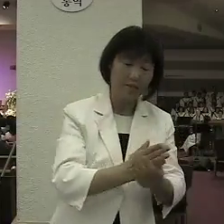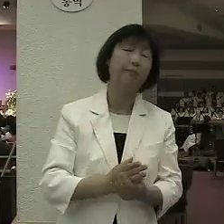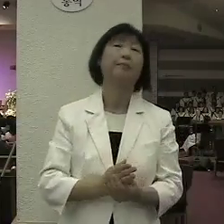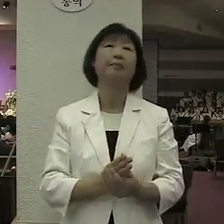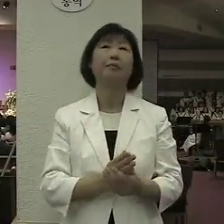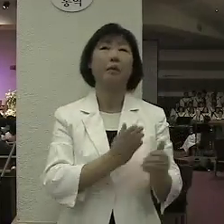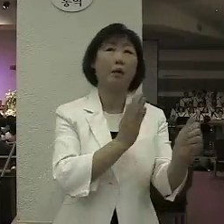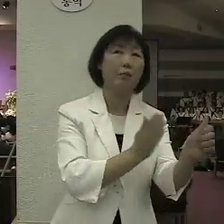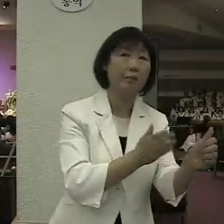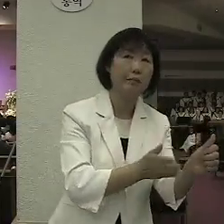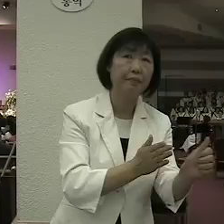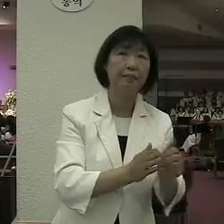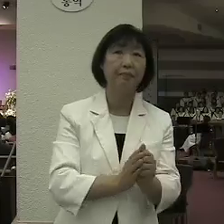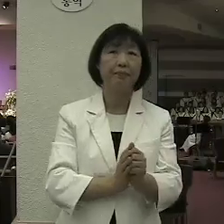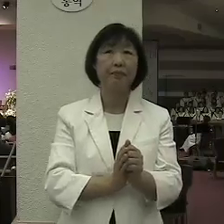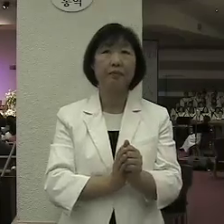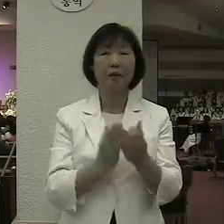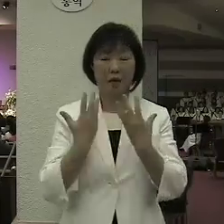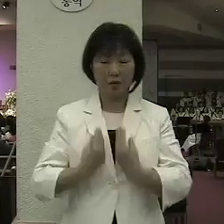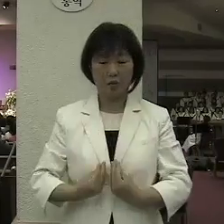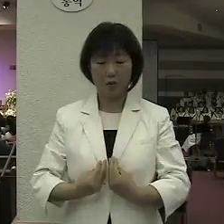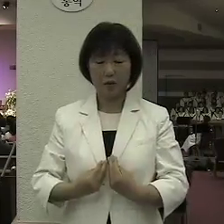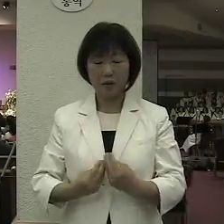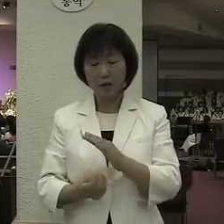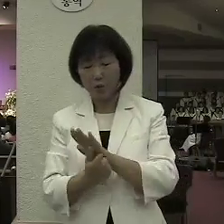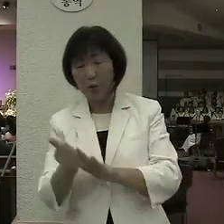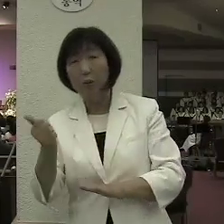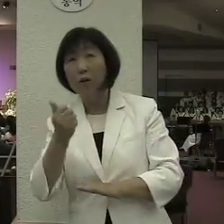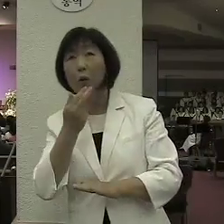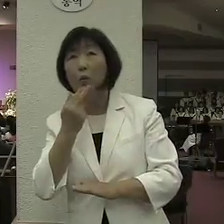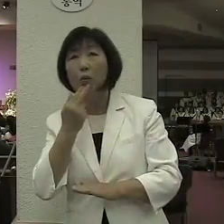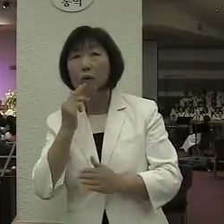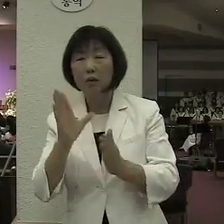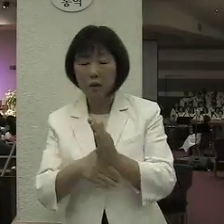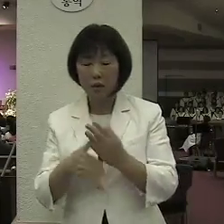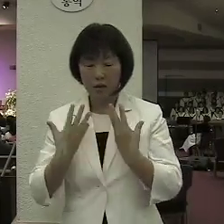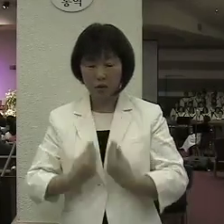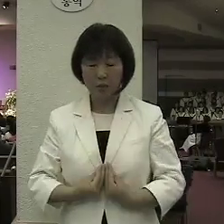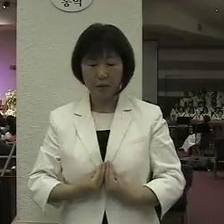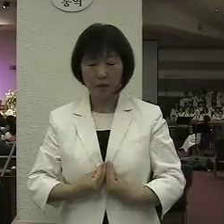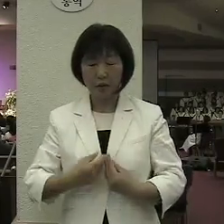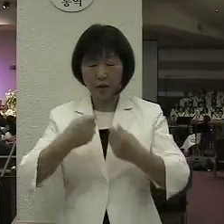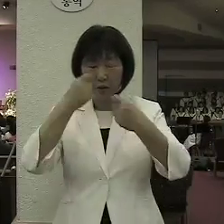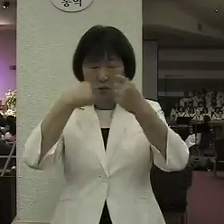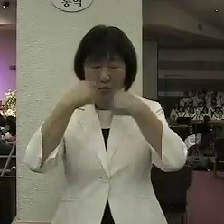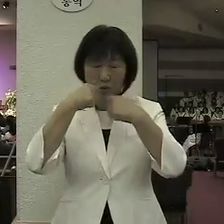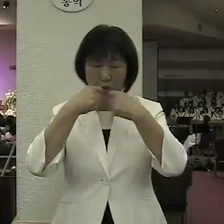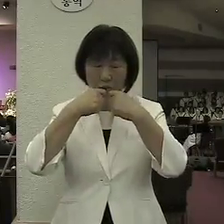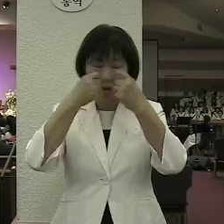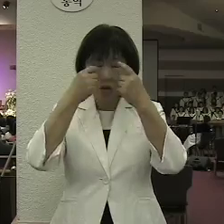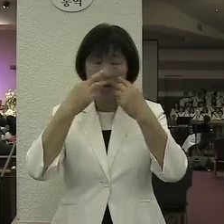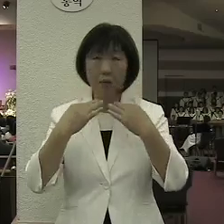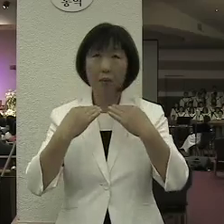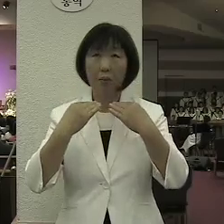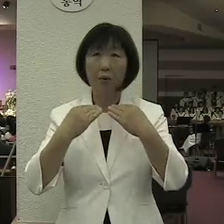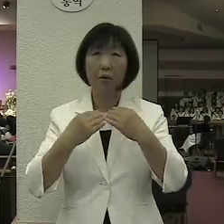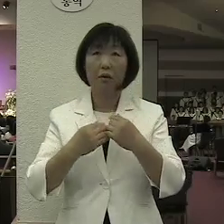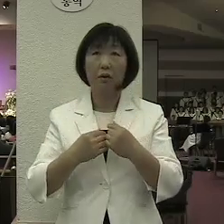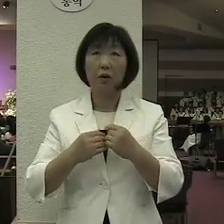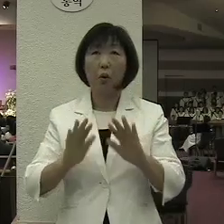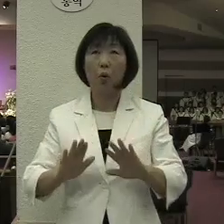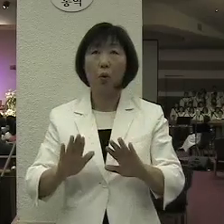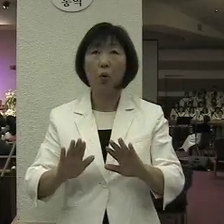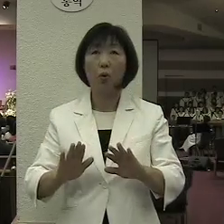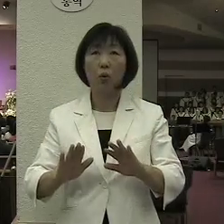누가 그렇게 노래했는데 울고 있나요? 울고 있는지는 모르지만 주님의 말씀은 오늘은 울